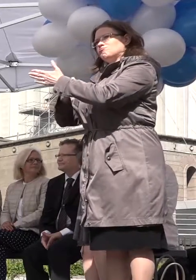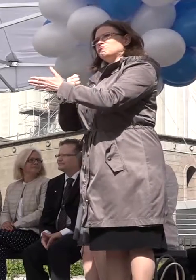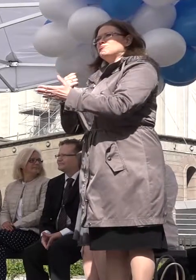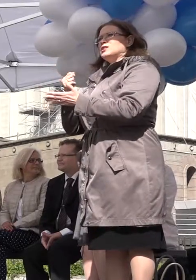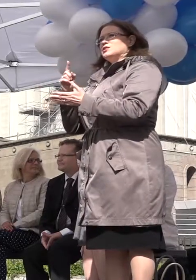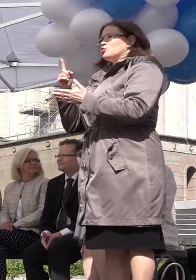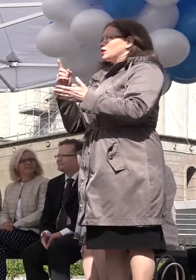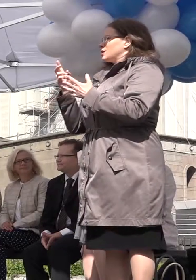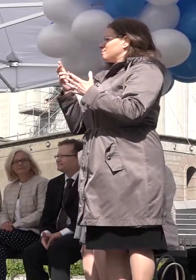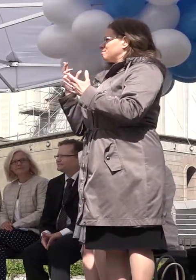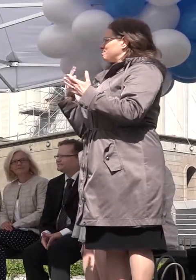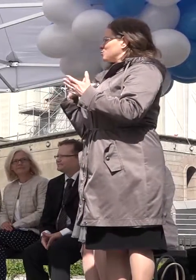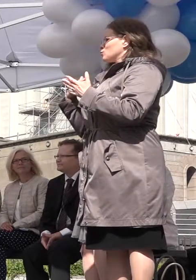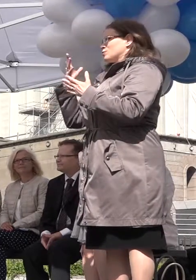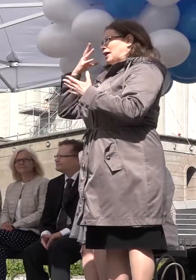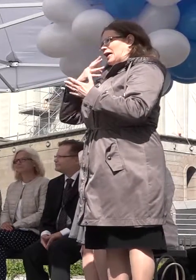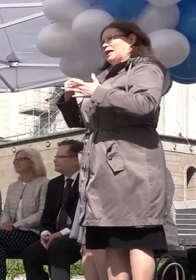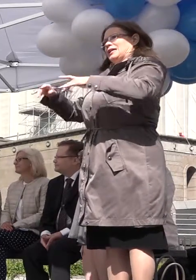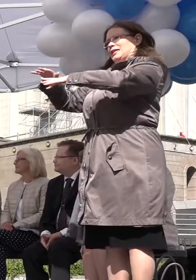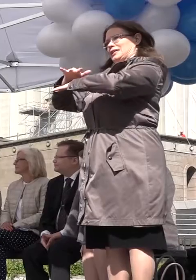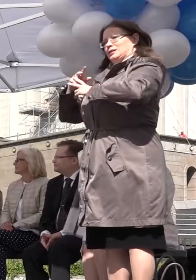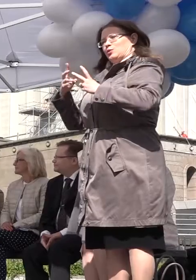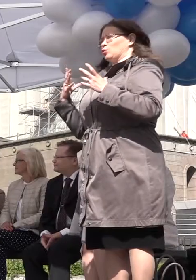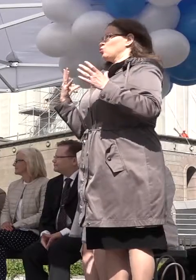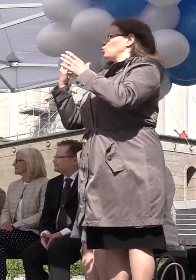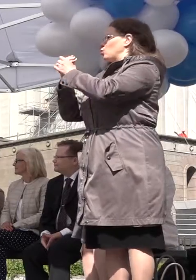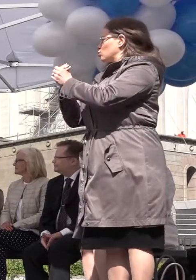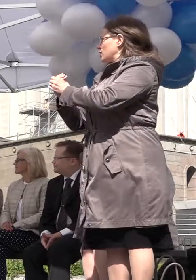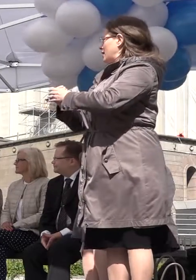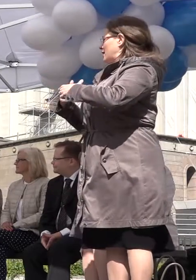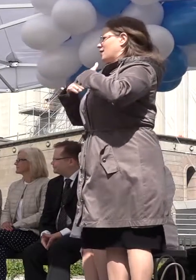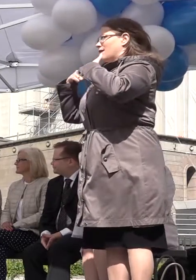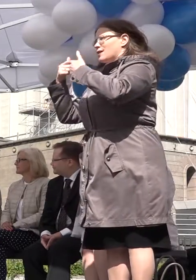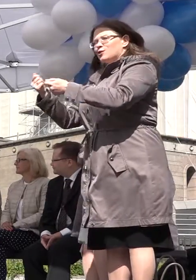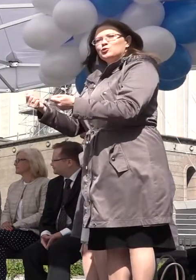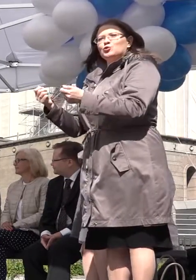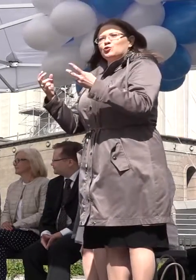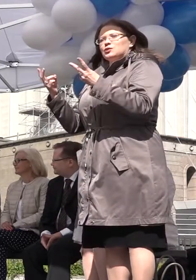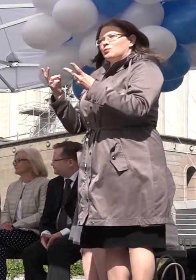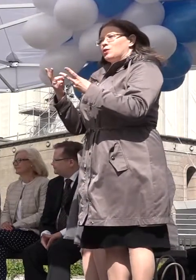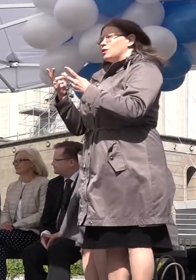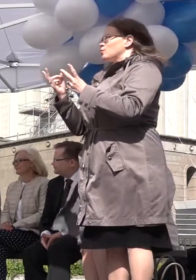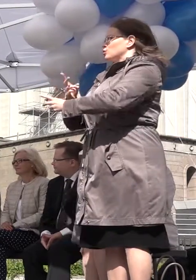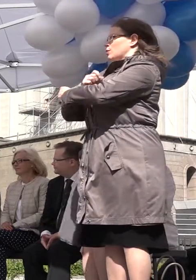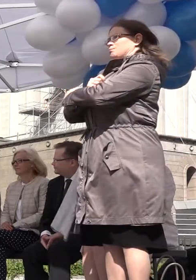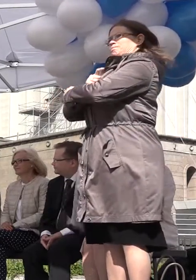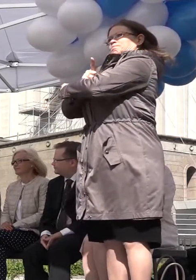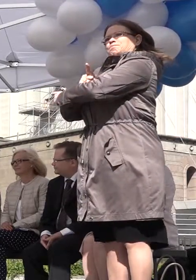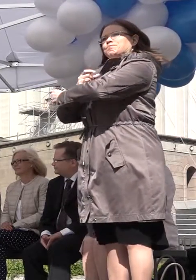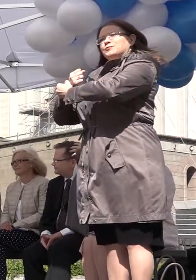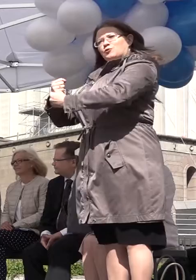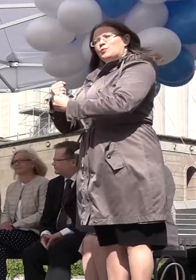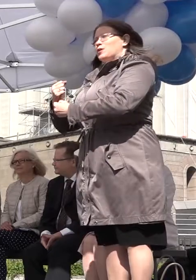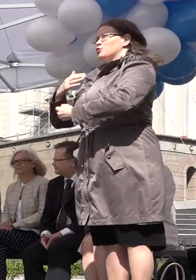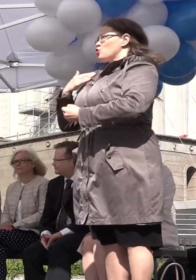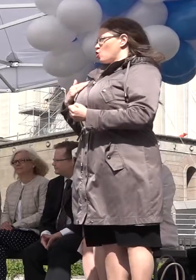jotenkin kaikilla ainakin tällä hetkellä todella yhteinen, innostunut ja vähän sellainen voimaantunutkin, jota tietysti tässä